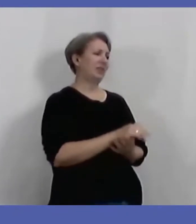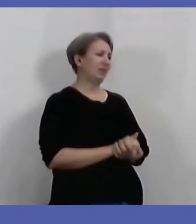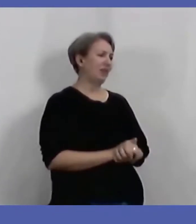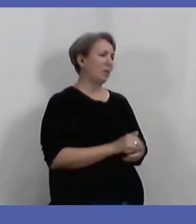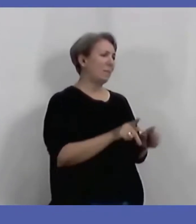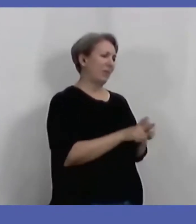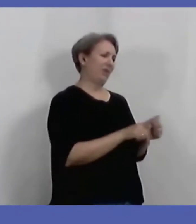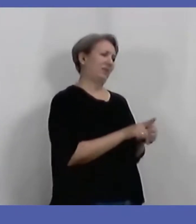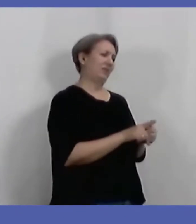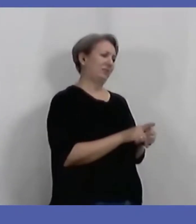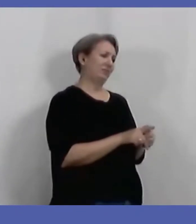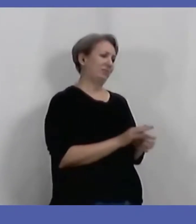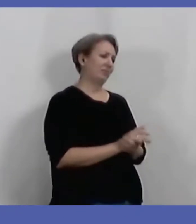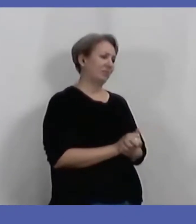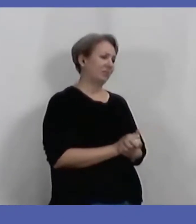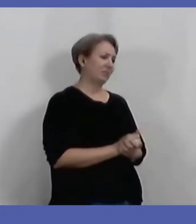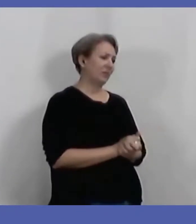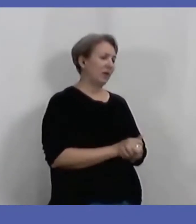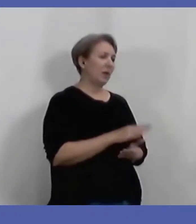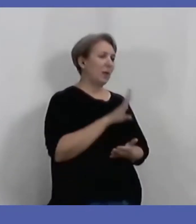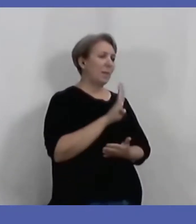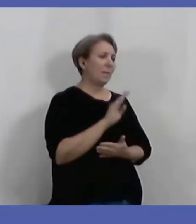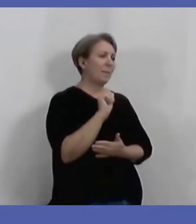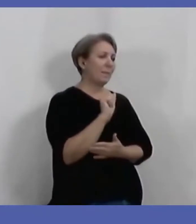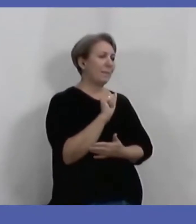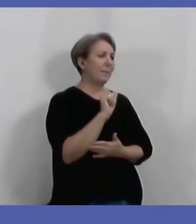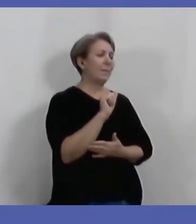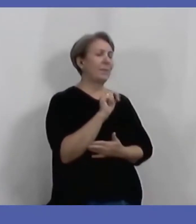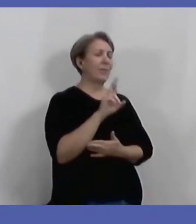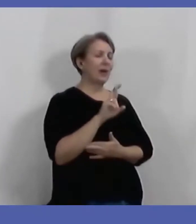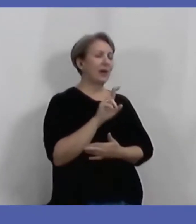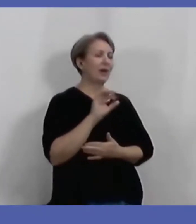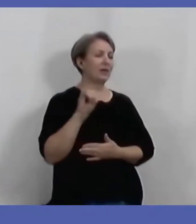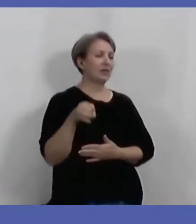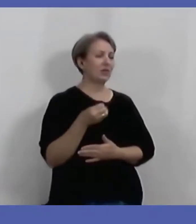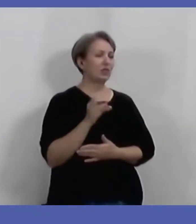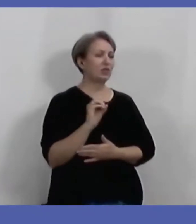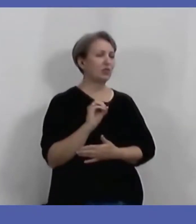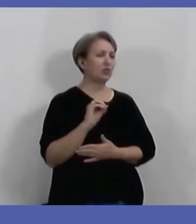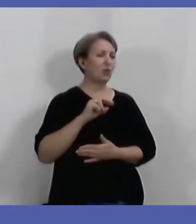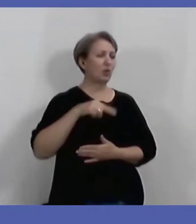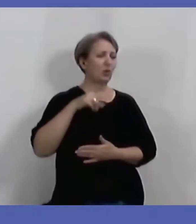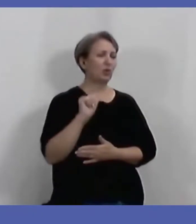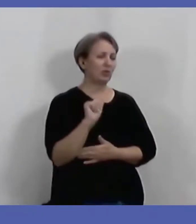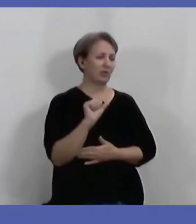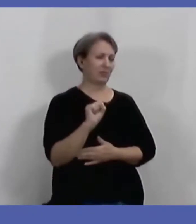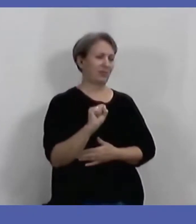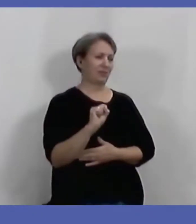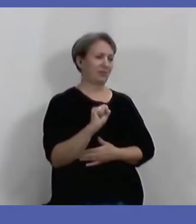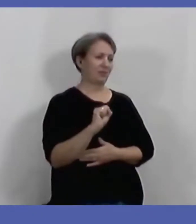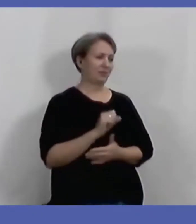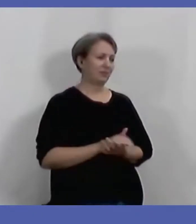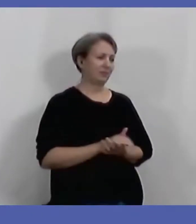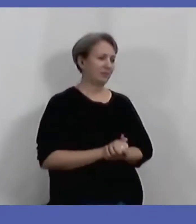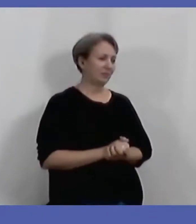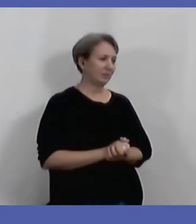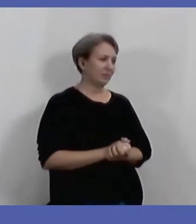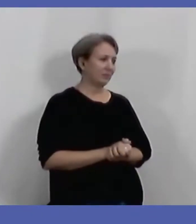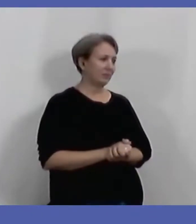Jonas. Simão Barjonas, né? O pai dele se chamava Jonas. Era o pai